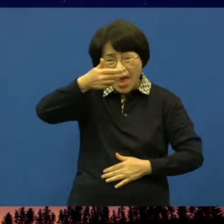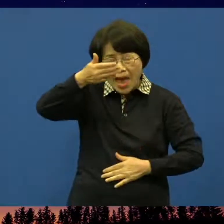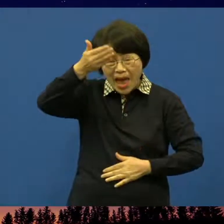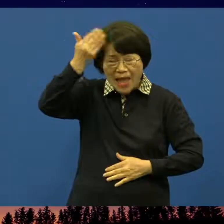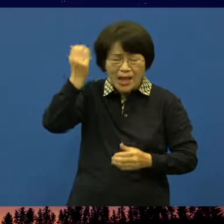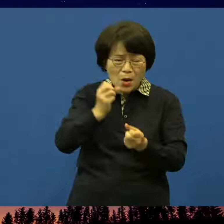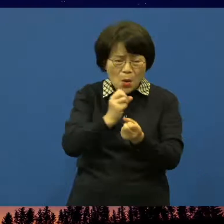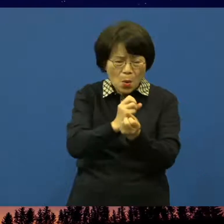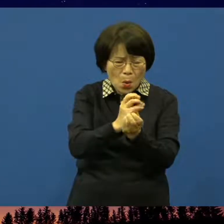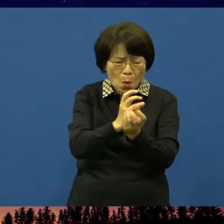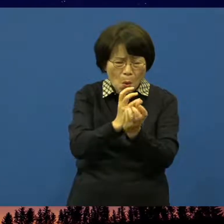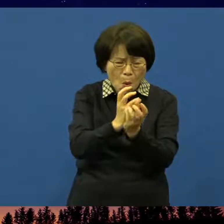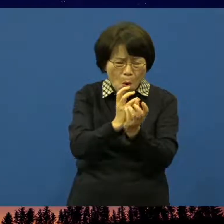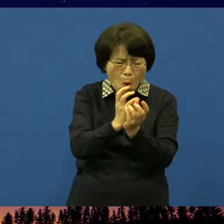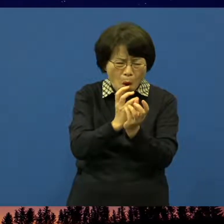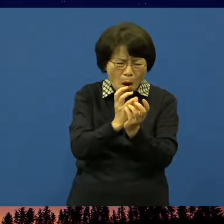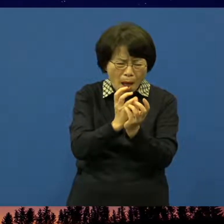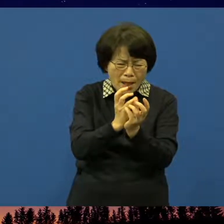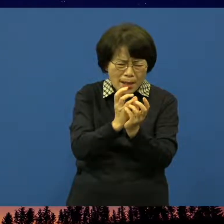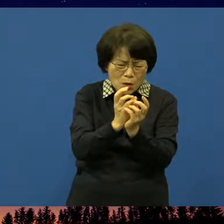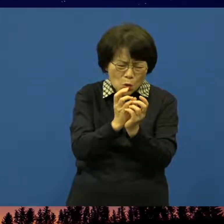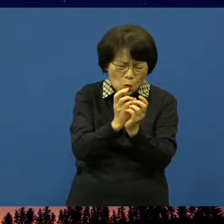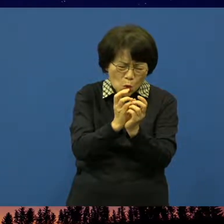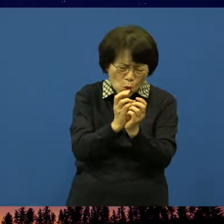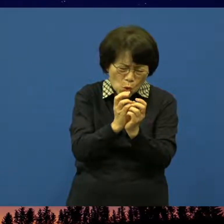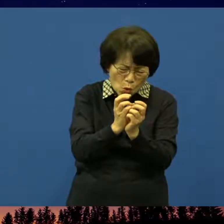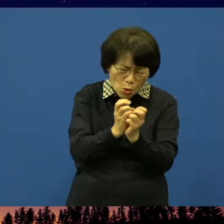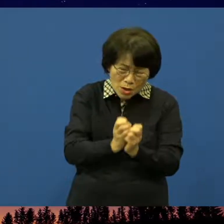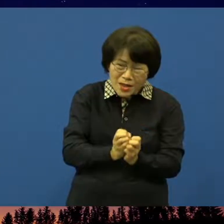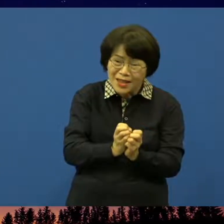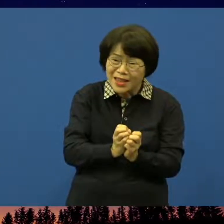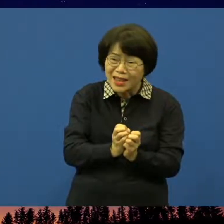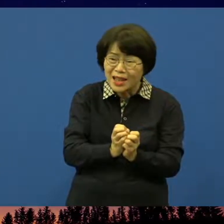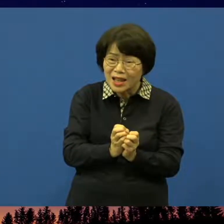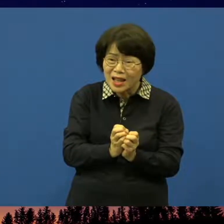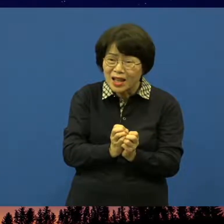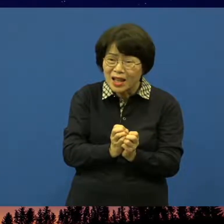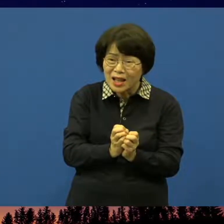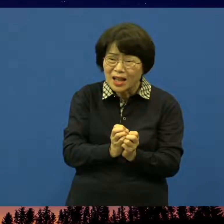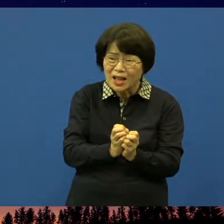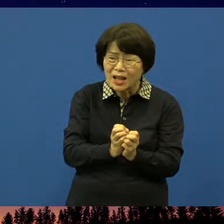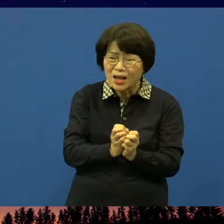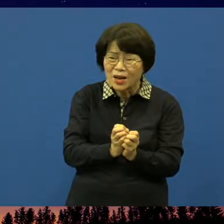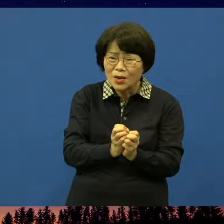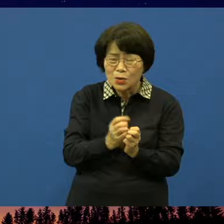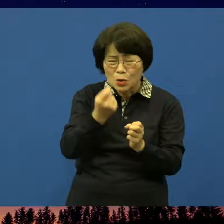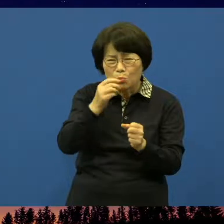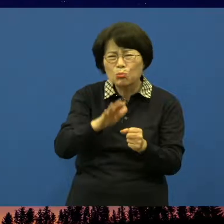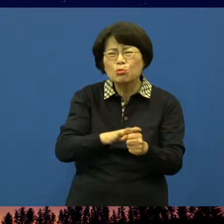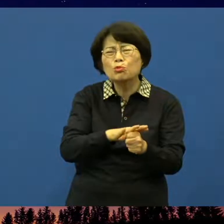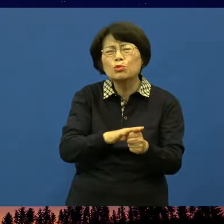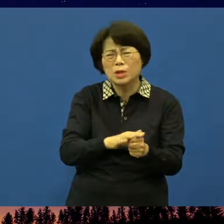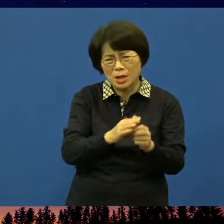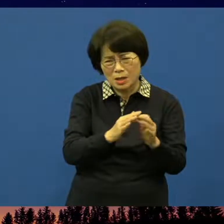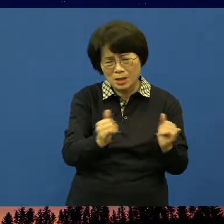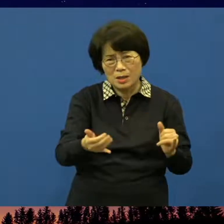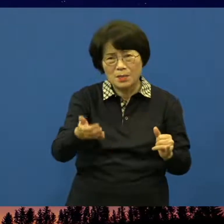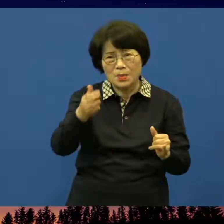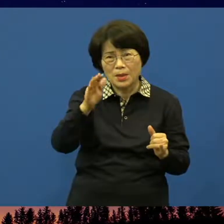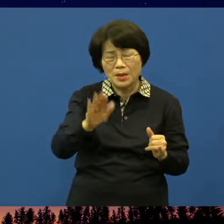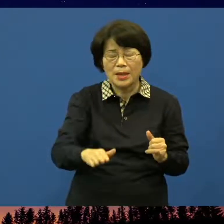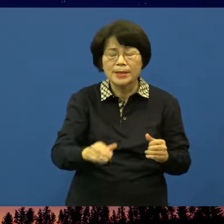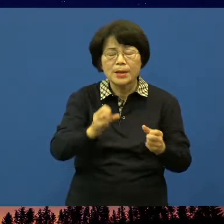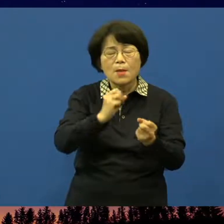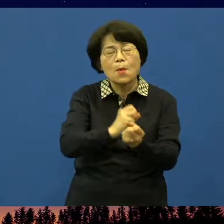꽃이 피지도 못하고 그냥 몽우리채 그냥 얼어붙어가지고 그냥 말라버린 것처럼 그런 인생이었는데 이제는 쫙